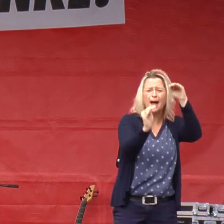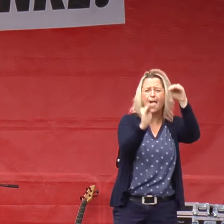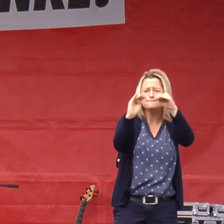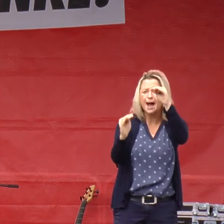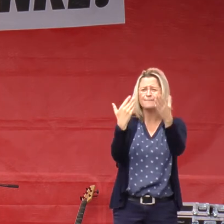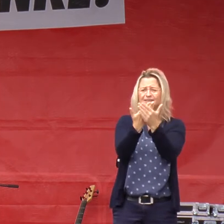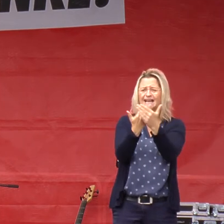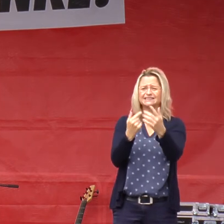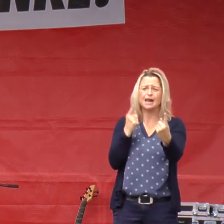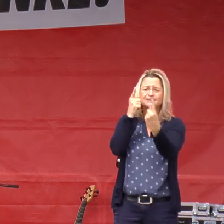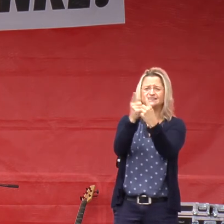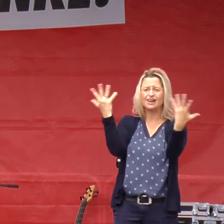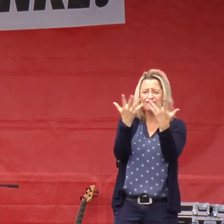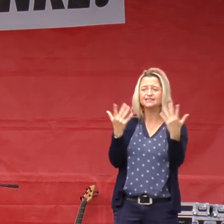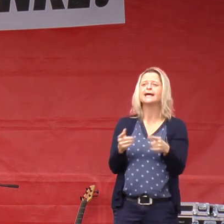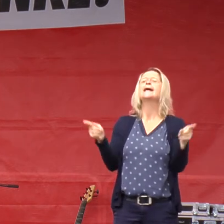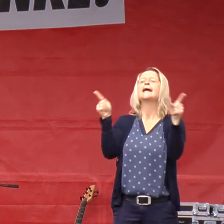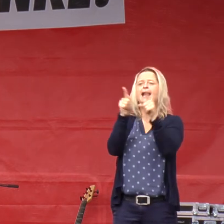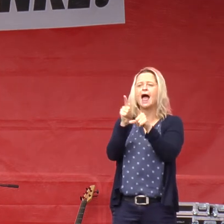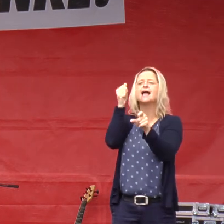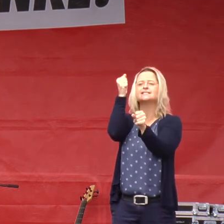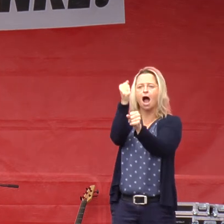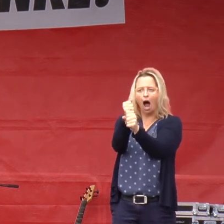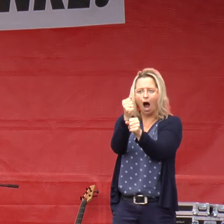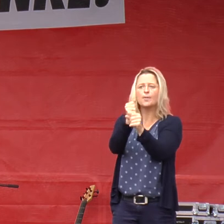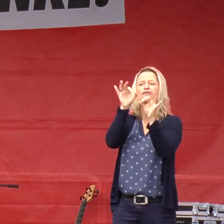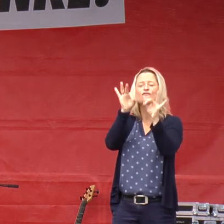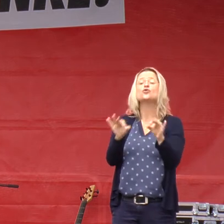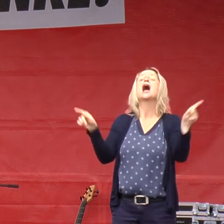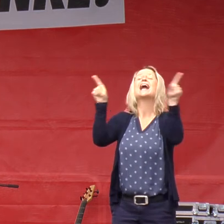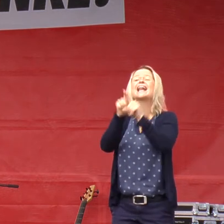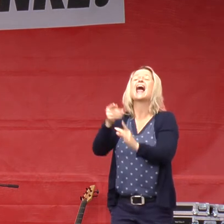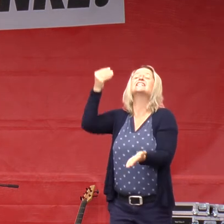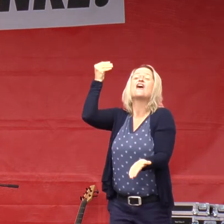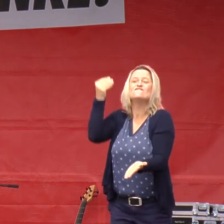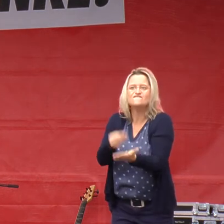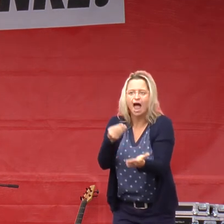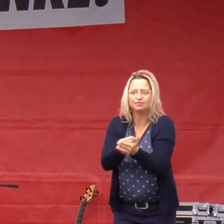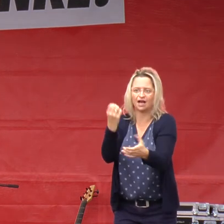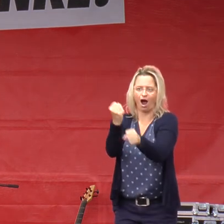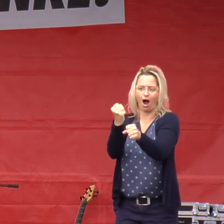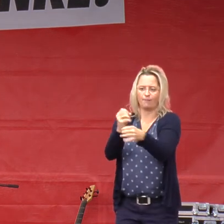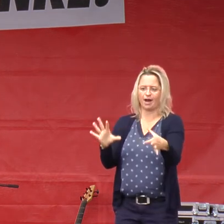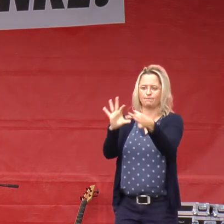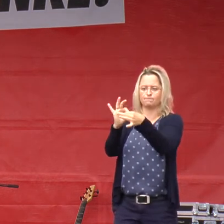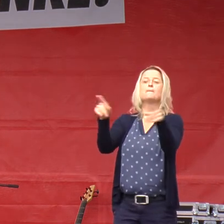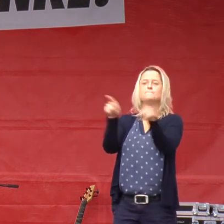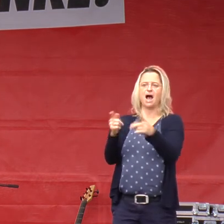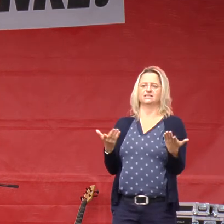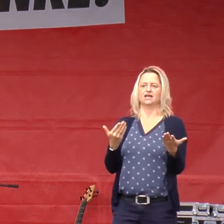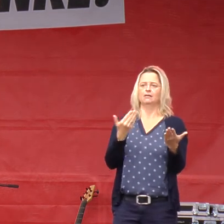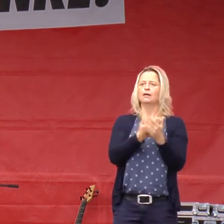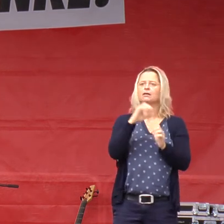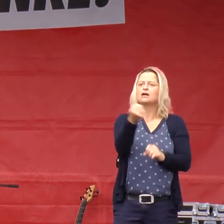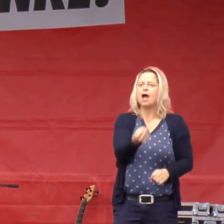sein, gleicher Lohn für gleichwertige Arbeit. Dann würde es endlich aufhören, dass Frauen